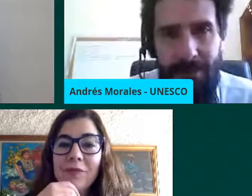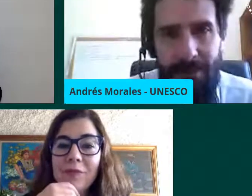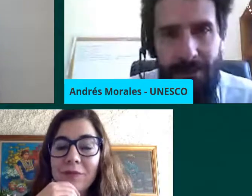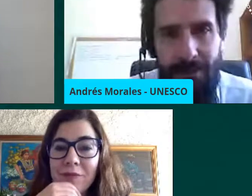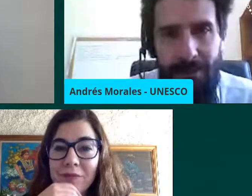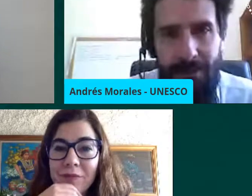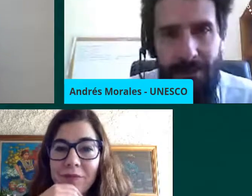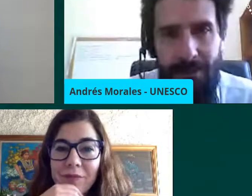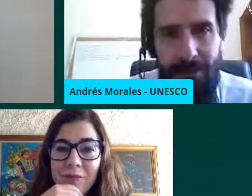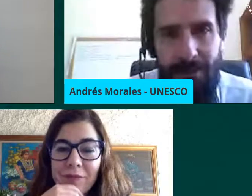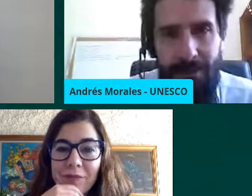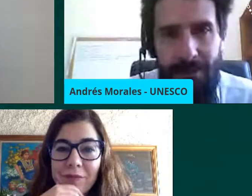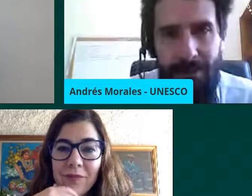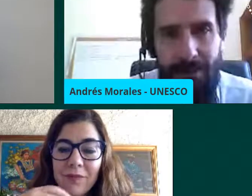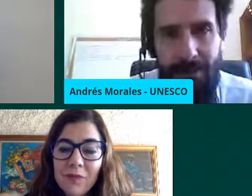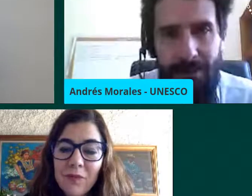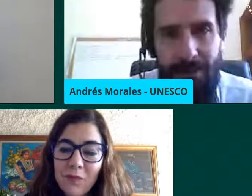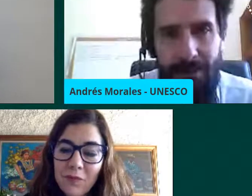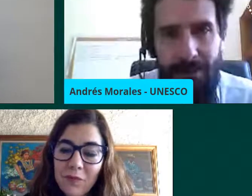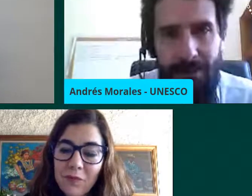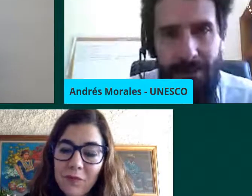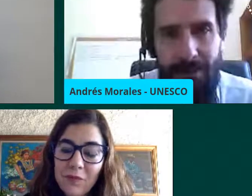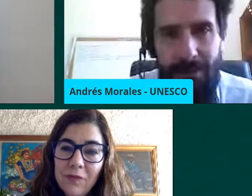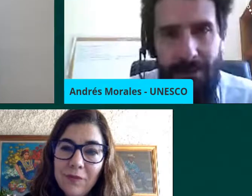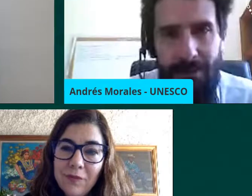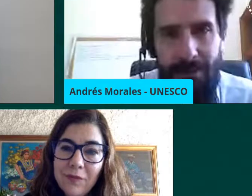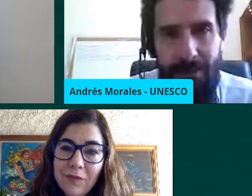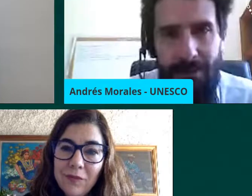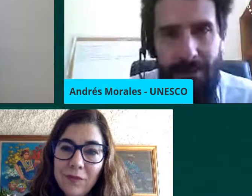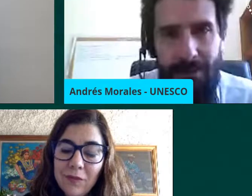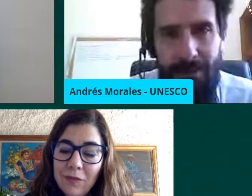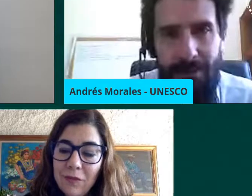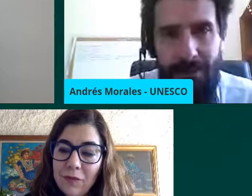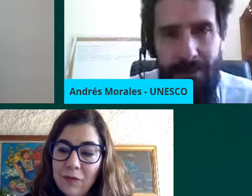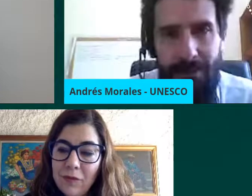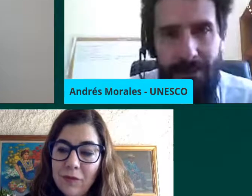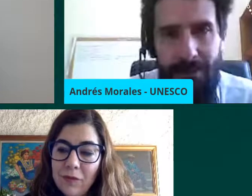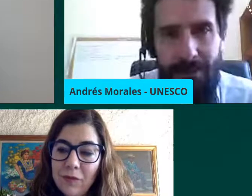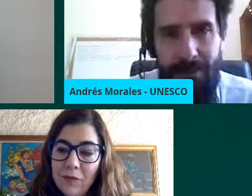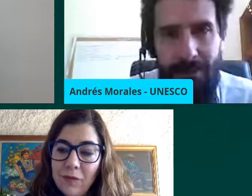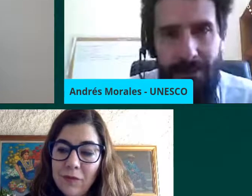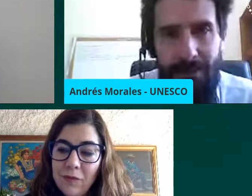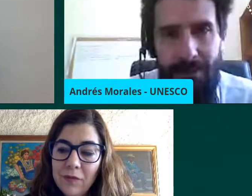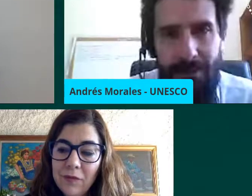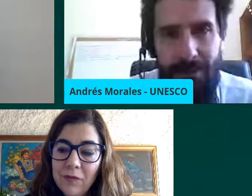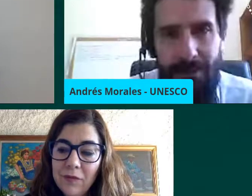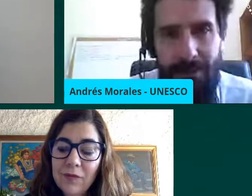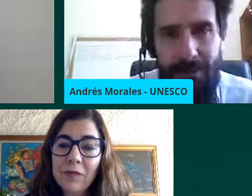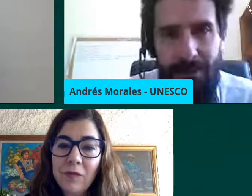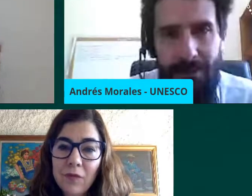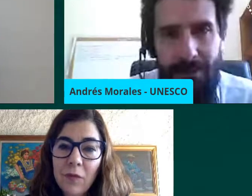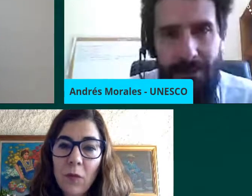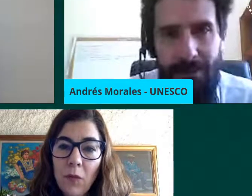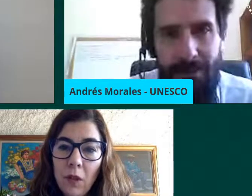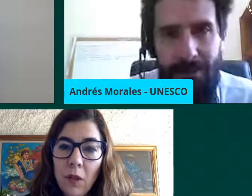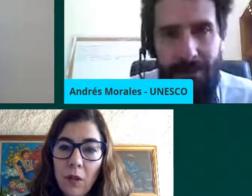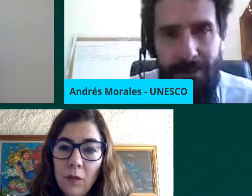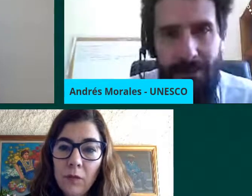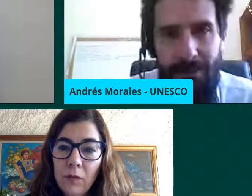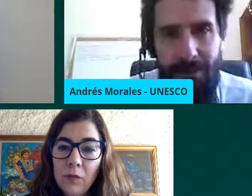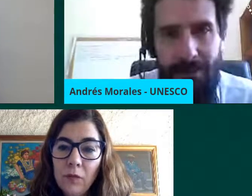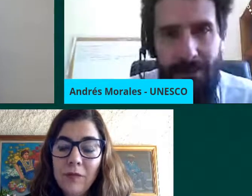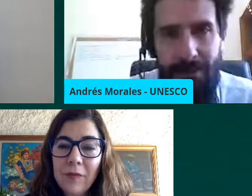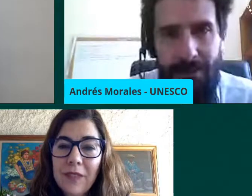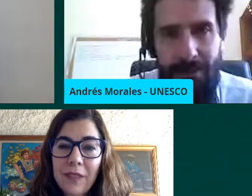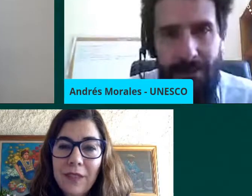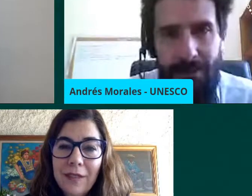qué acciones seguir tomando frente a esta situación con este enfoque teniendo en cuenta el impacto diferenciador